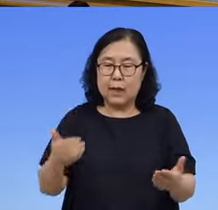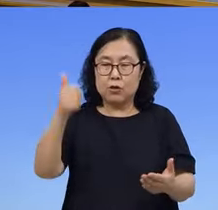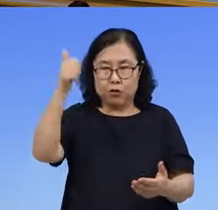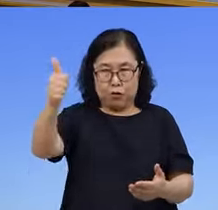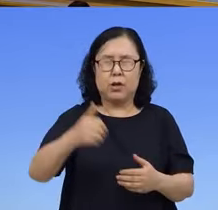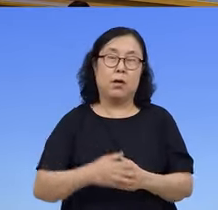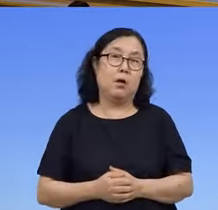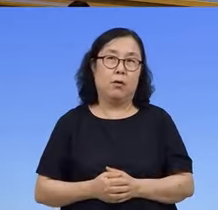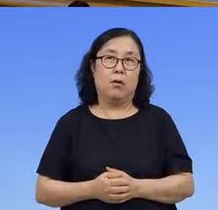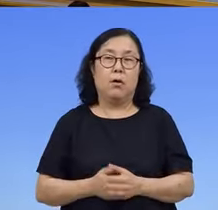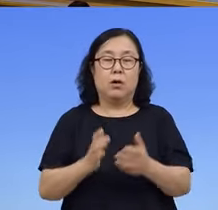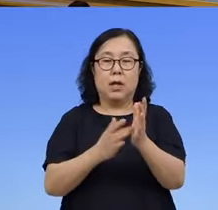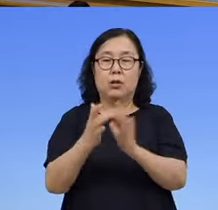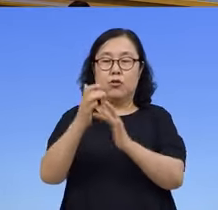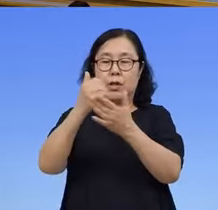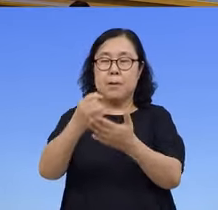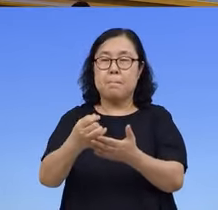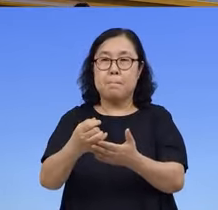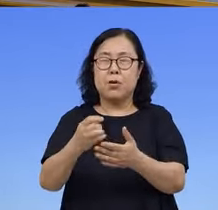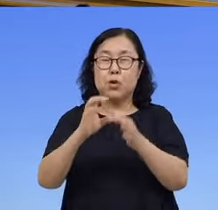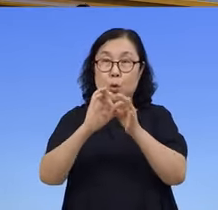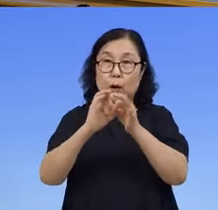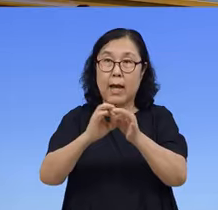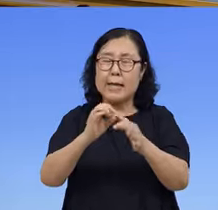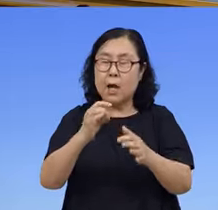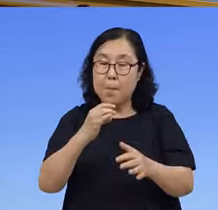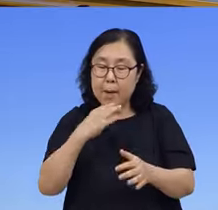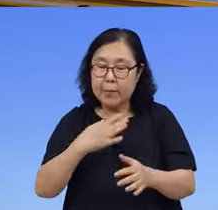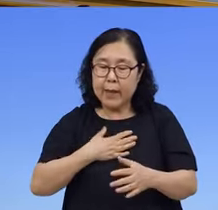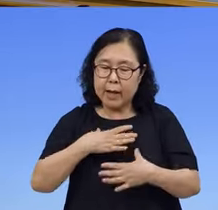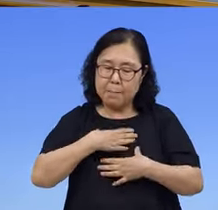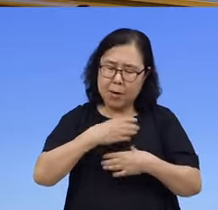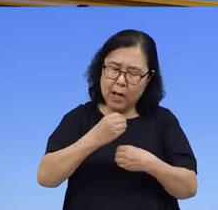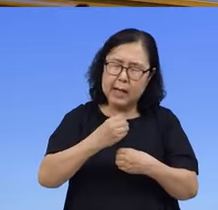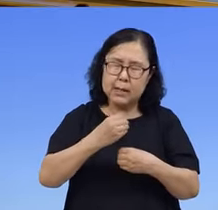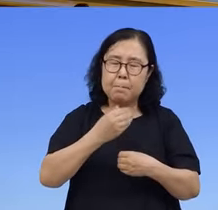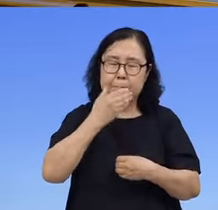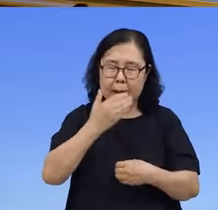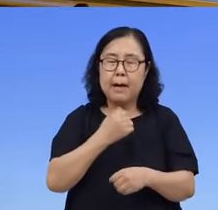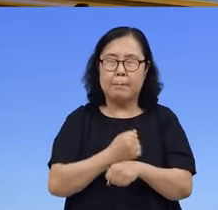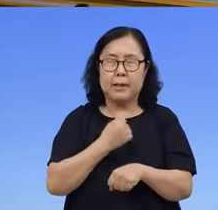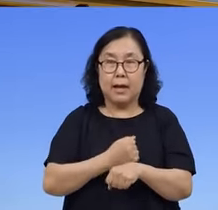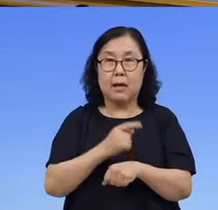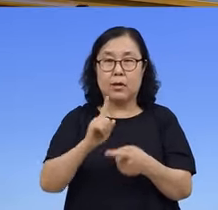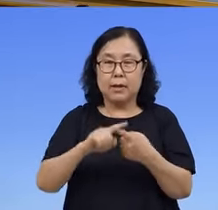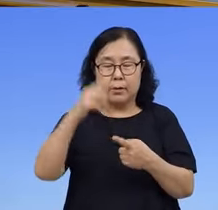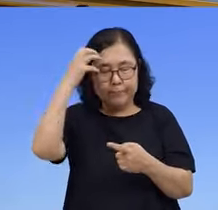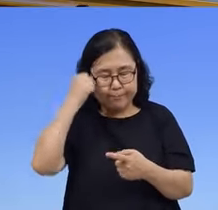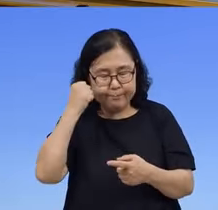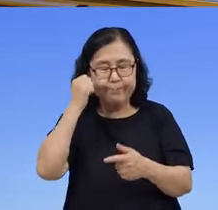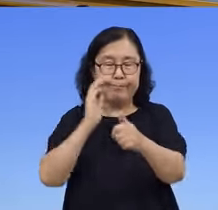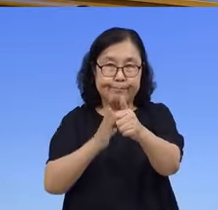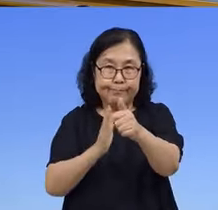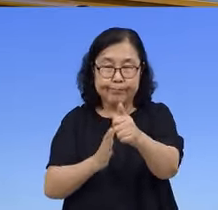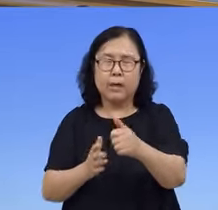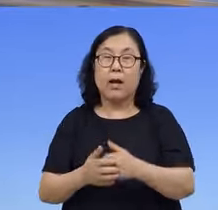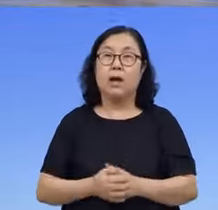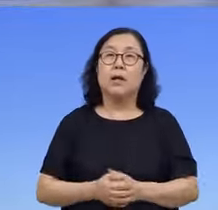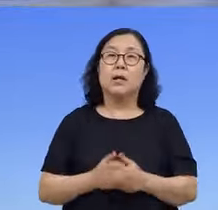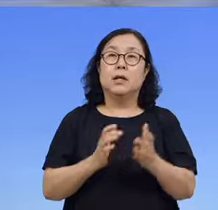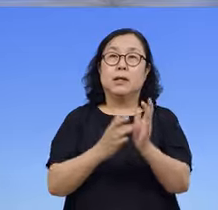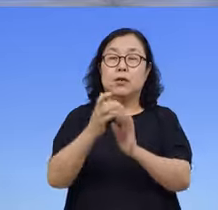예수님을 통해서만이 안식이 가능하다. 안식은 예수님을 통해서만 가능해진다. 이 사실을 잊으시면 안 됩니다.